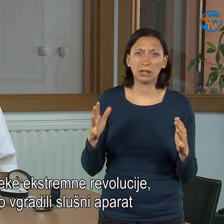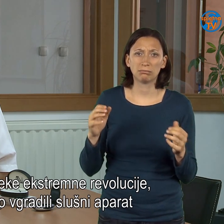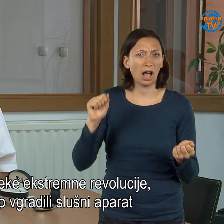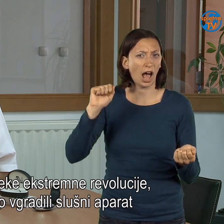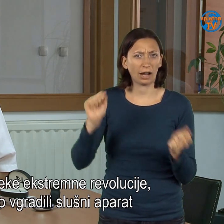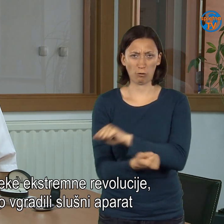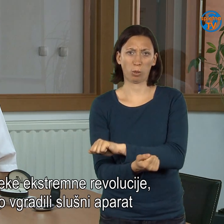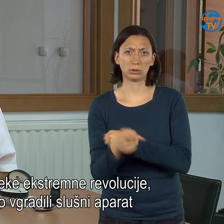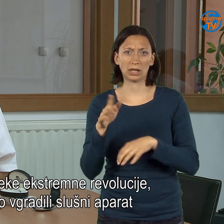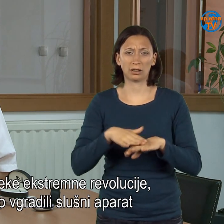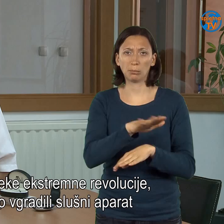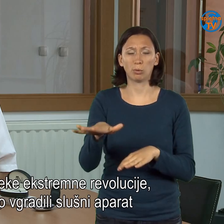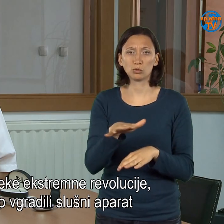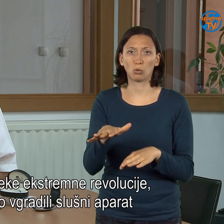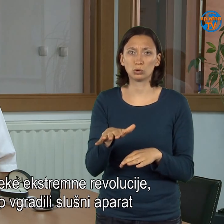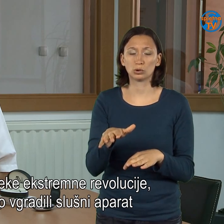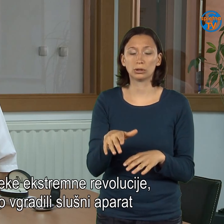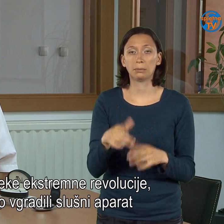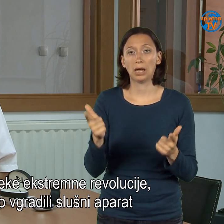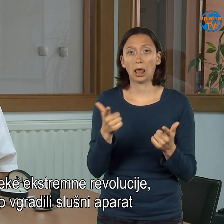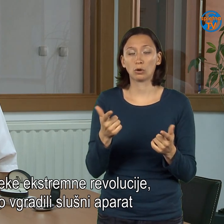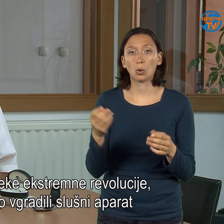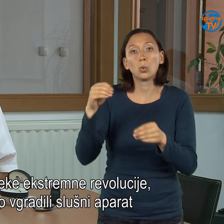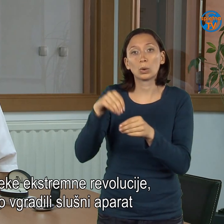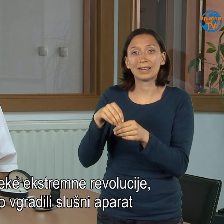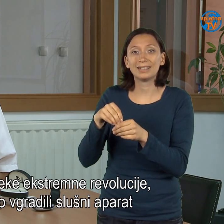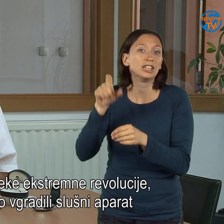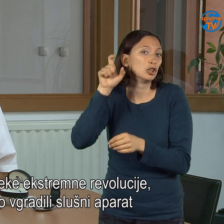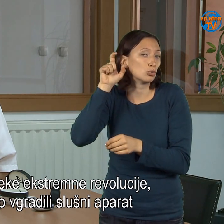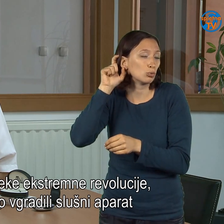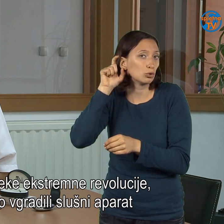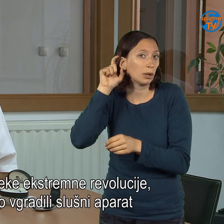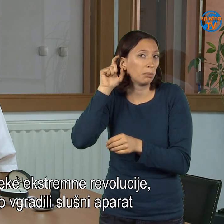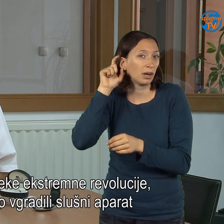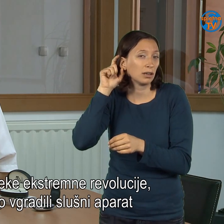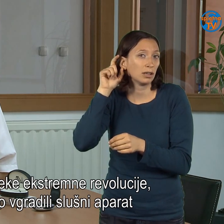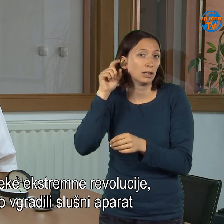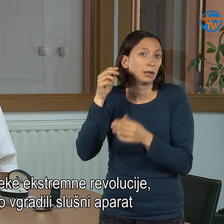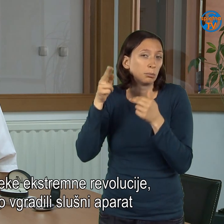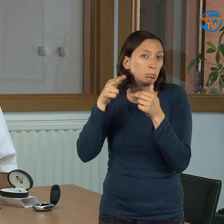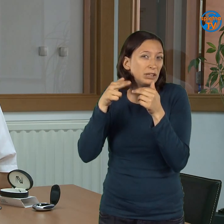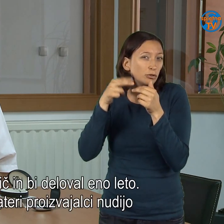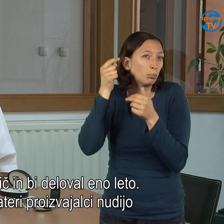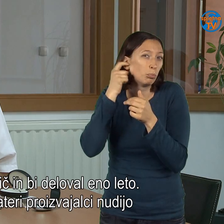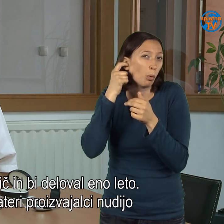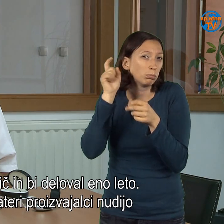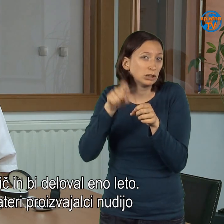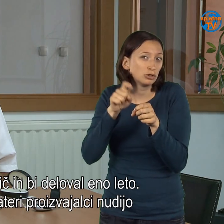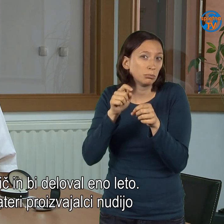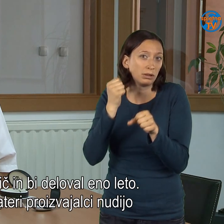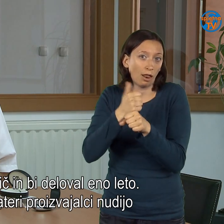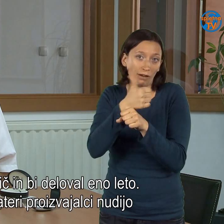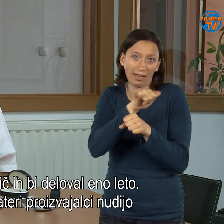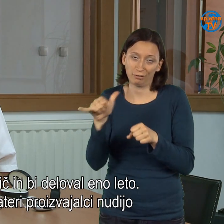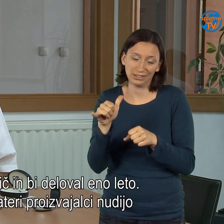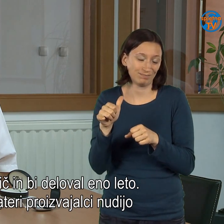ekstremne revolucije na tem področju. Pomeni, da bi lahko vgradili slušni aparat tik ob bobniči in bi zadeva delovala